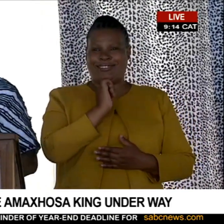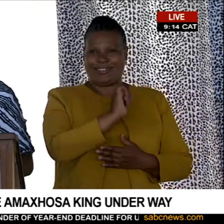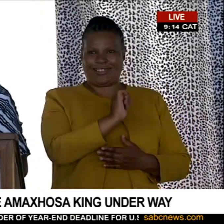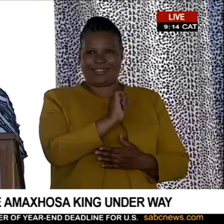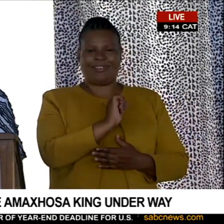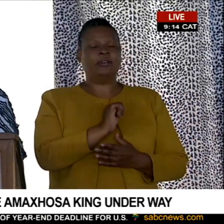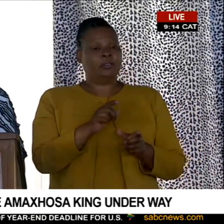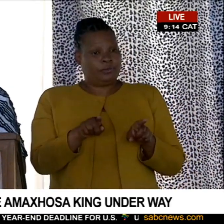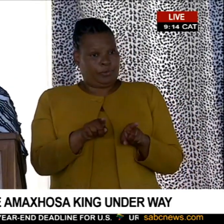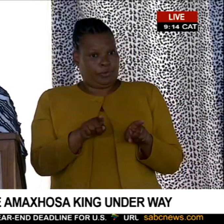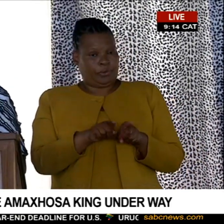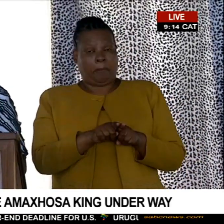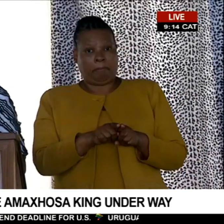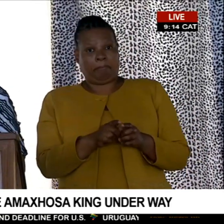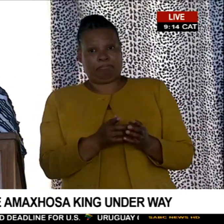Xa kanye sikwelo thuba